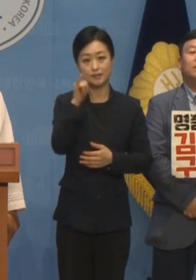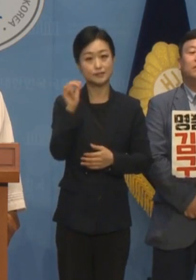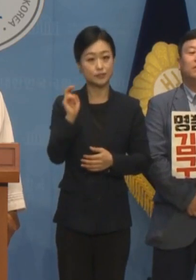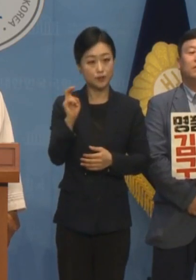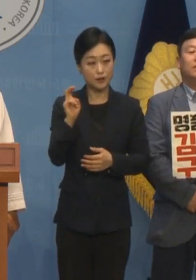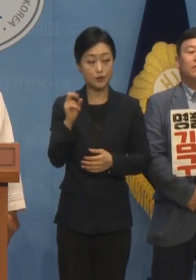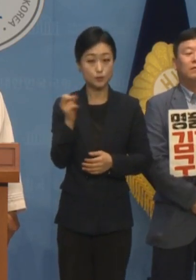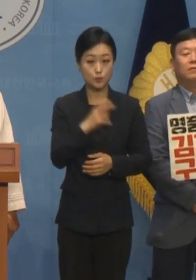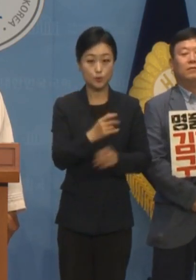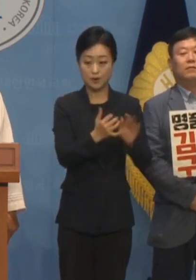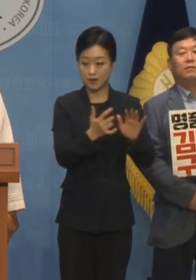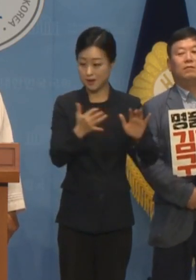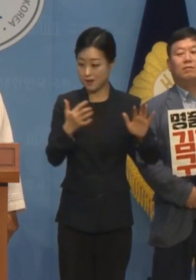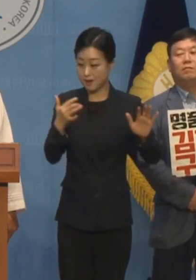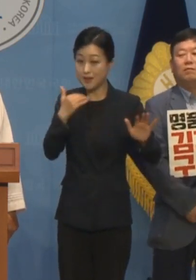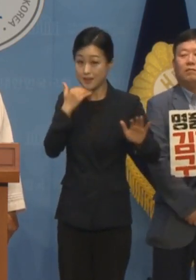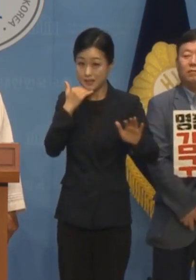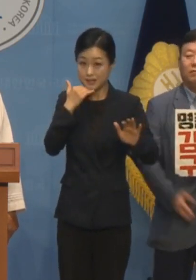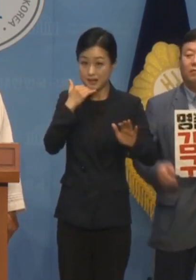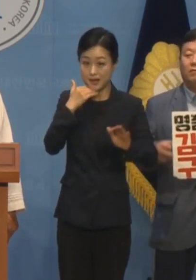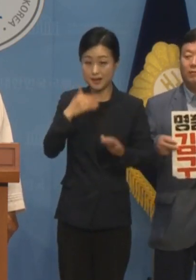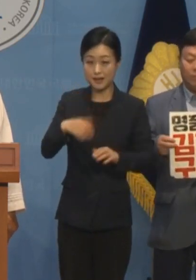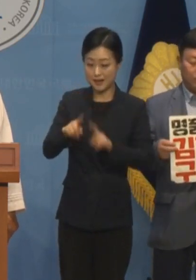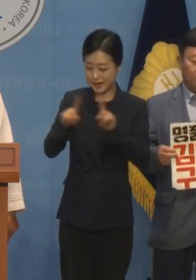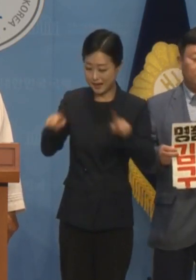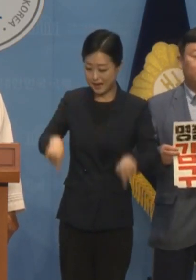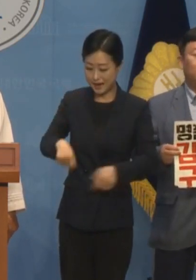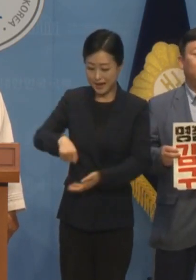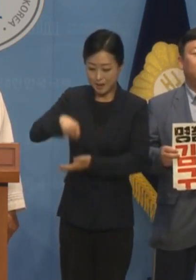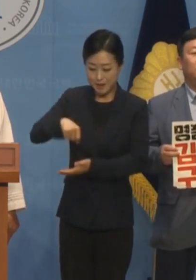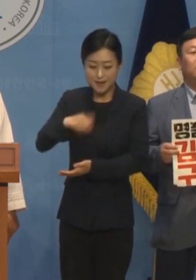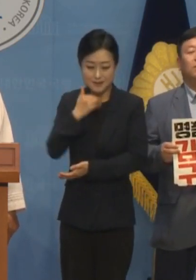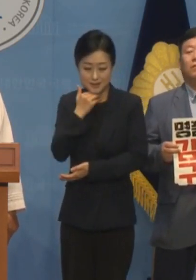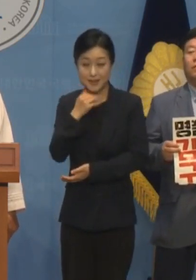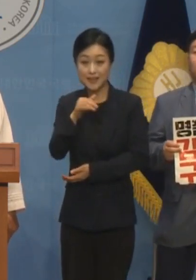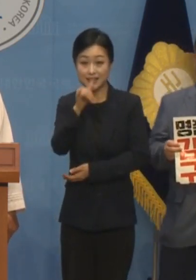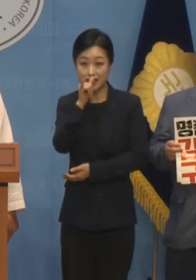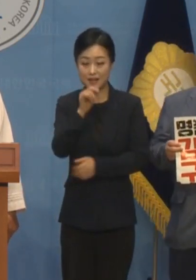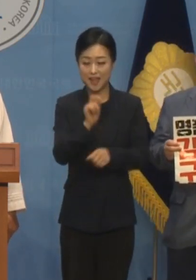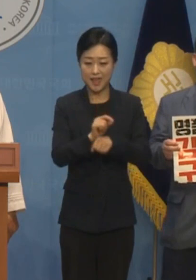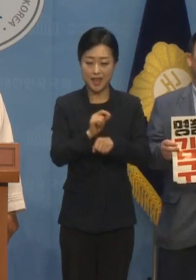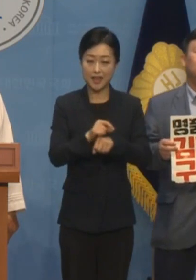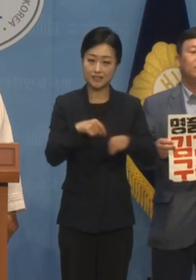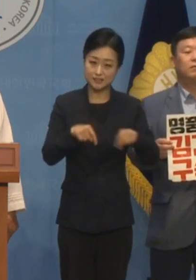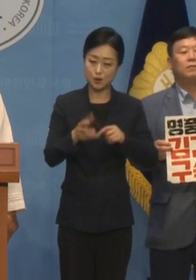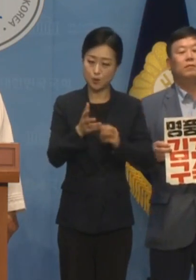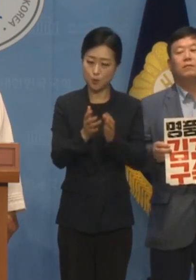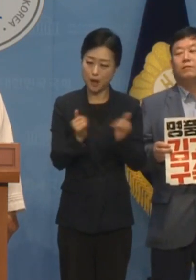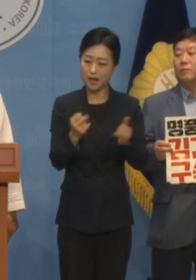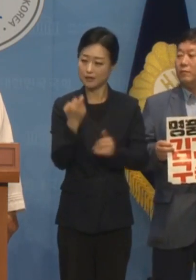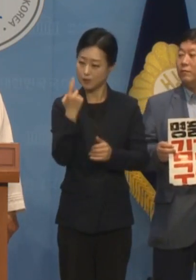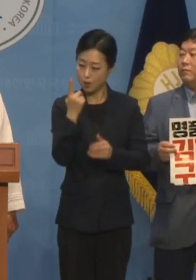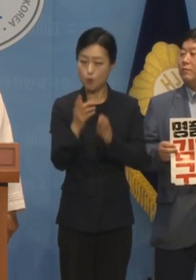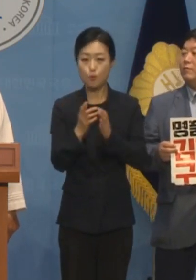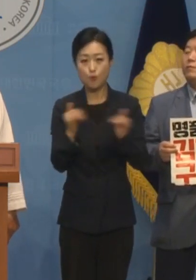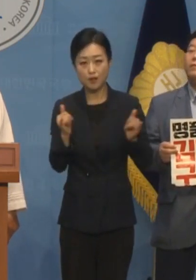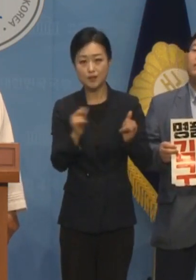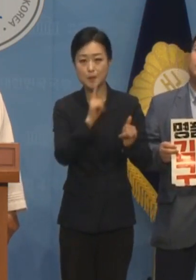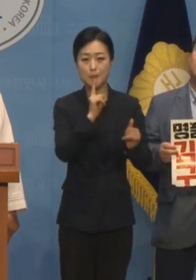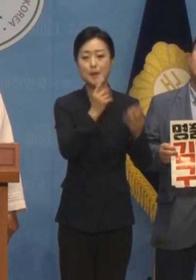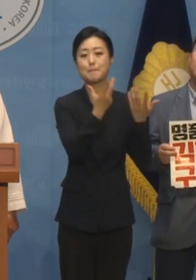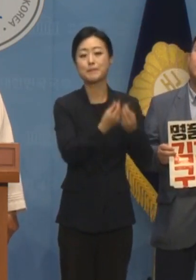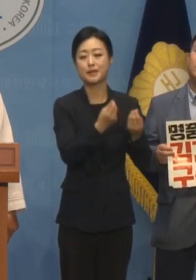지금 대기자 쇼핑백 우리가 문제를 제기했더니 뭐 행정관이다 무슨 경호원이다